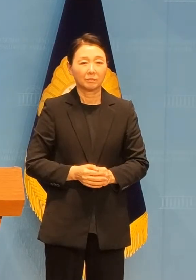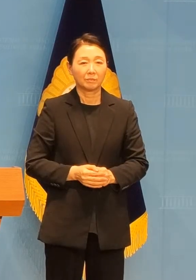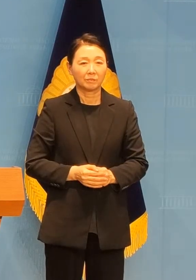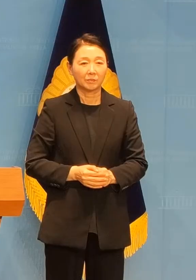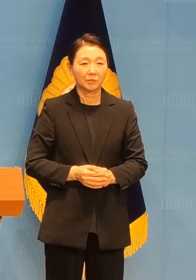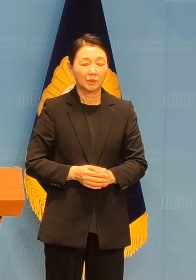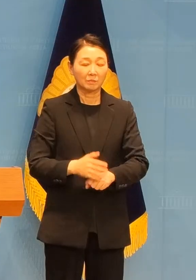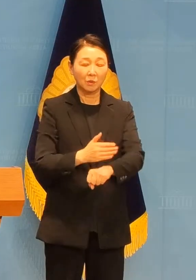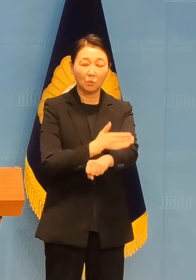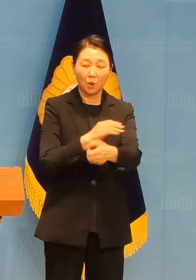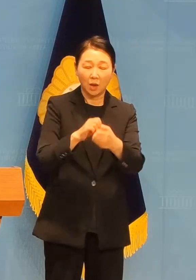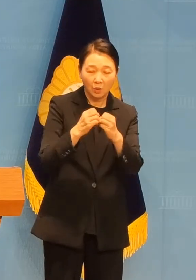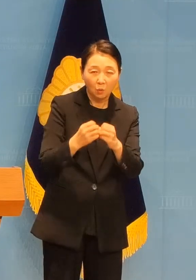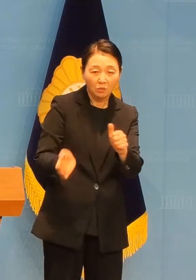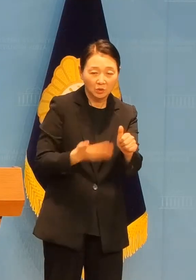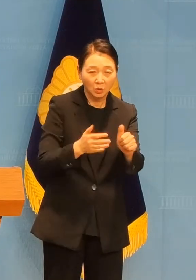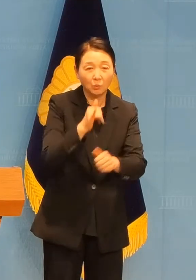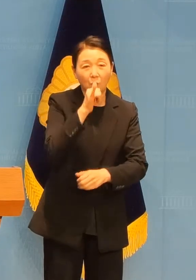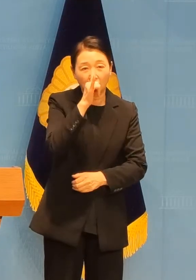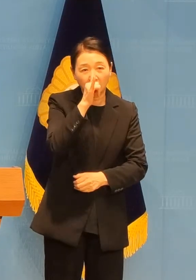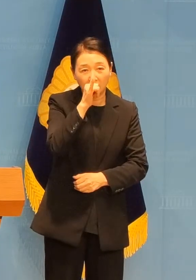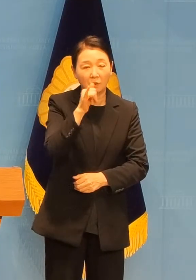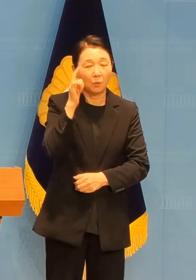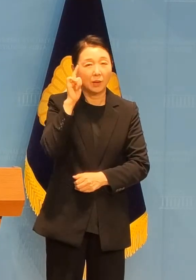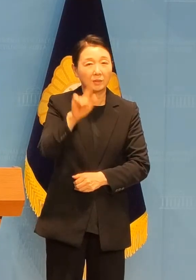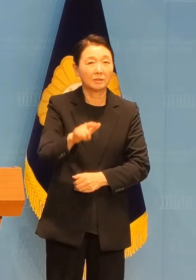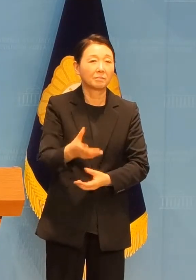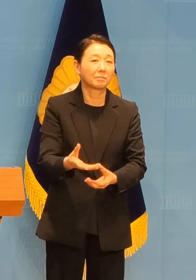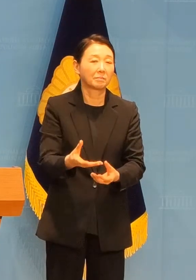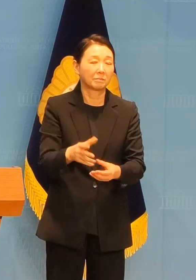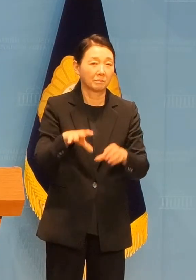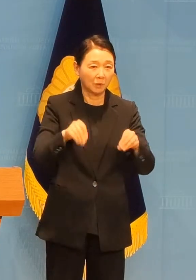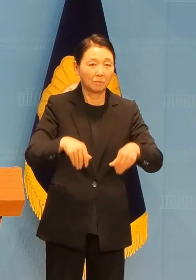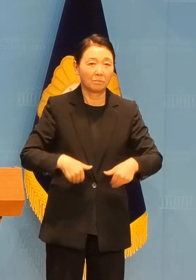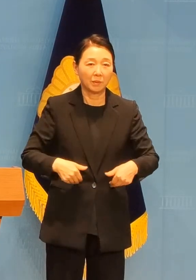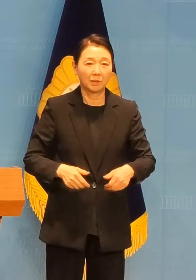이러한 왜곡과 선동은 즉각 중단되어야